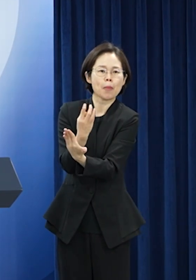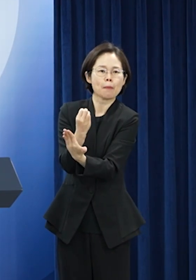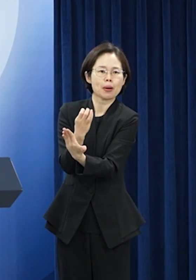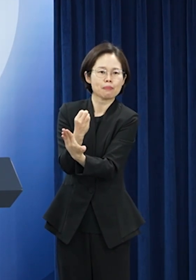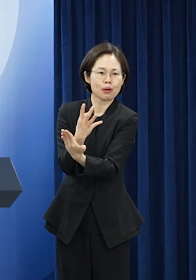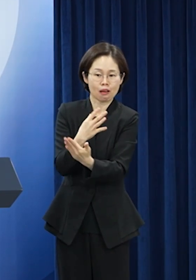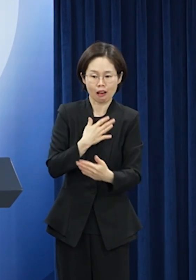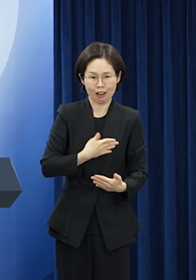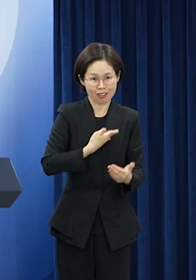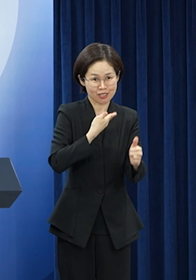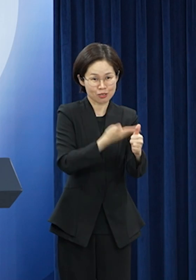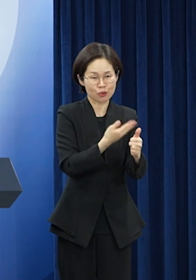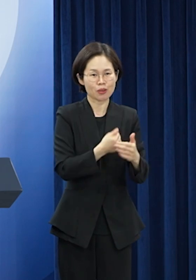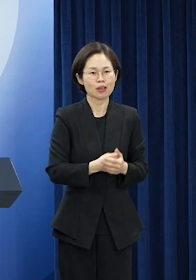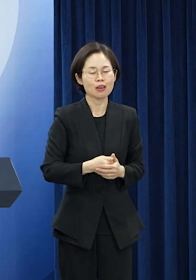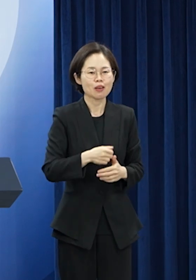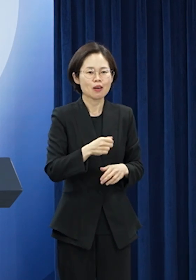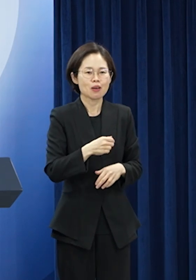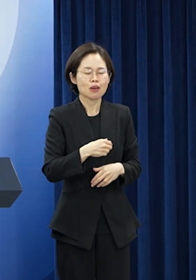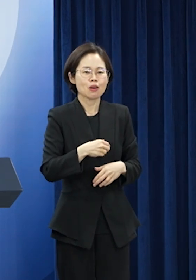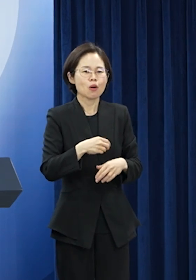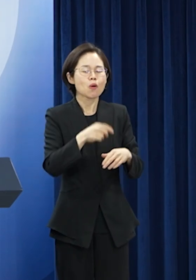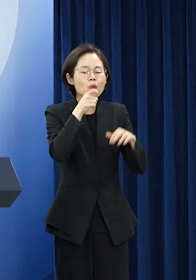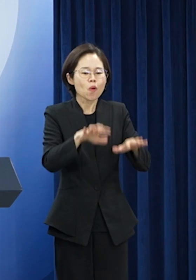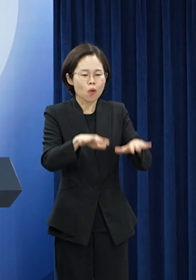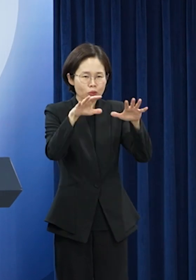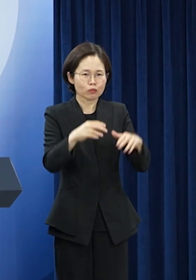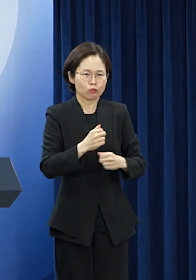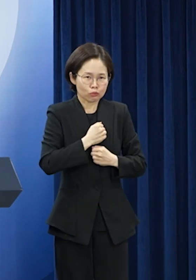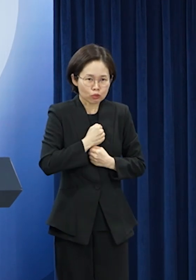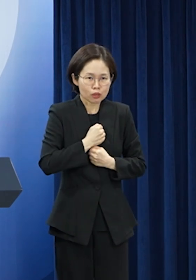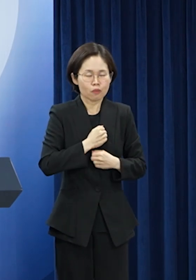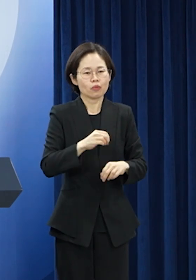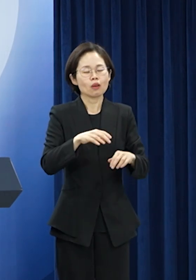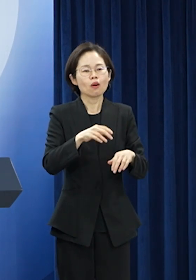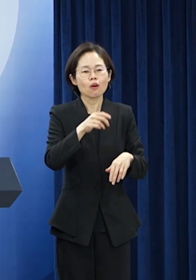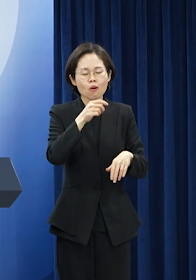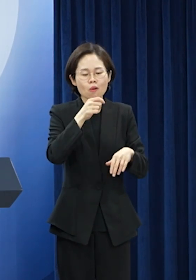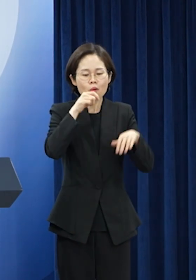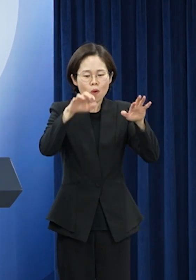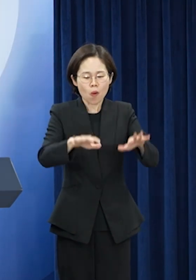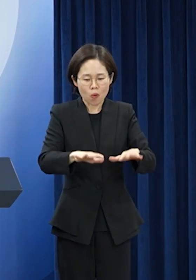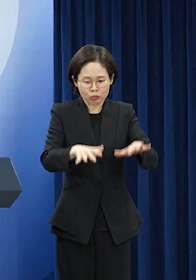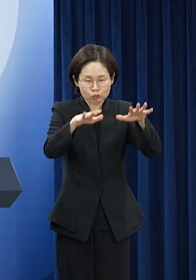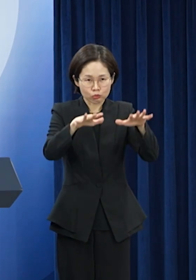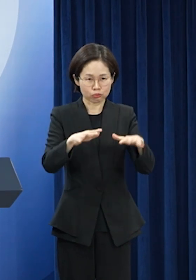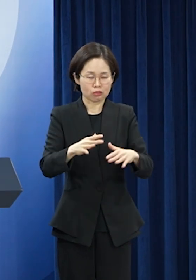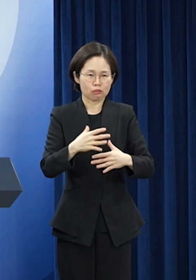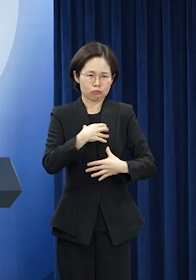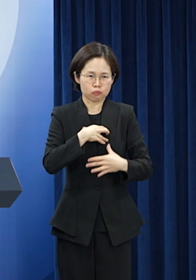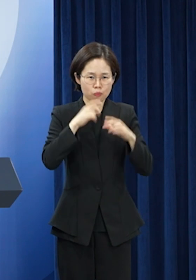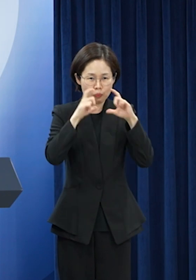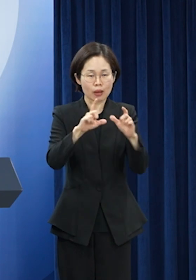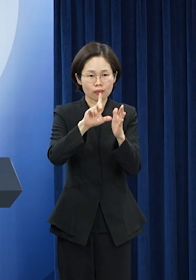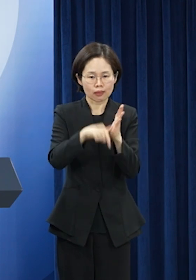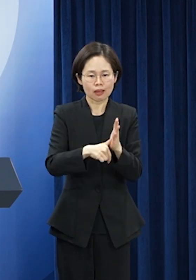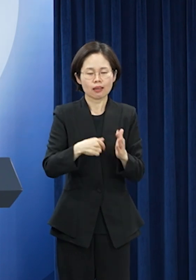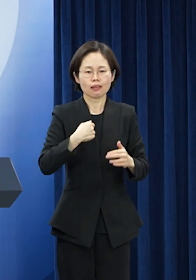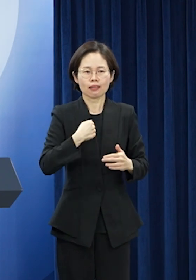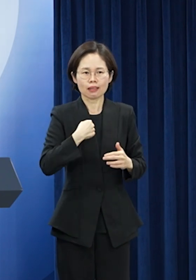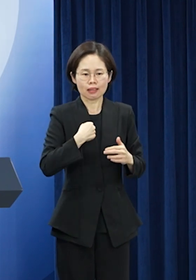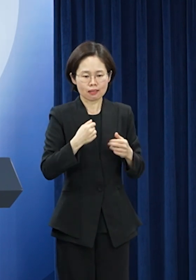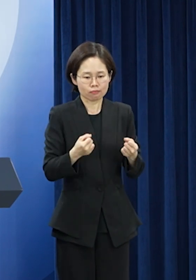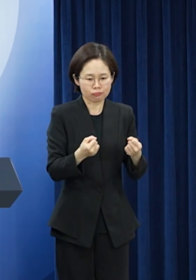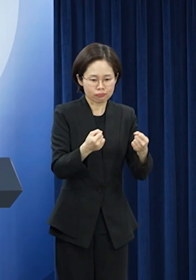홍수특보, 즉 홍수주의보, 홍수경보 발령 시 대국민 알림 문자에 본인이 침수 우려 지역에 위치해